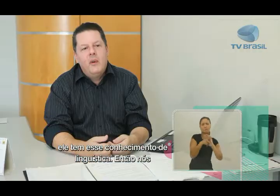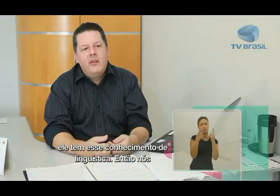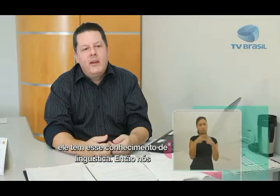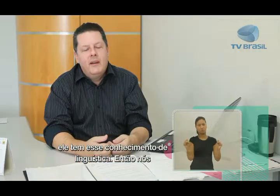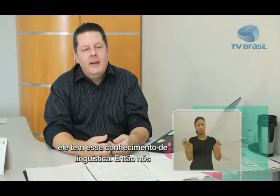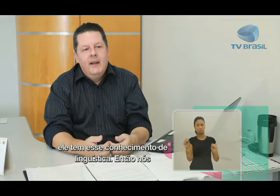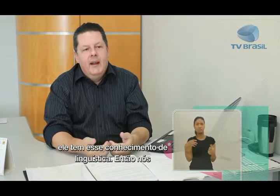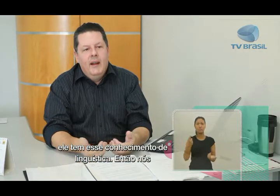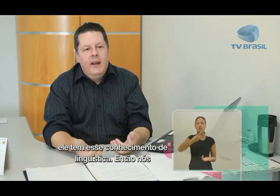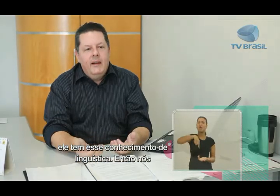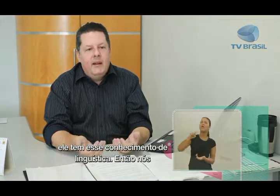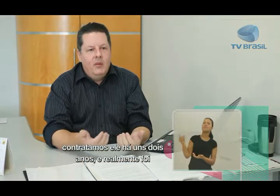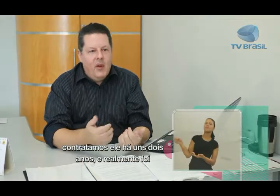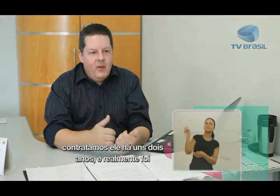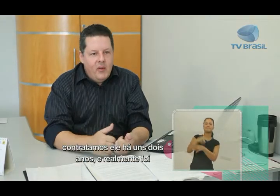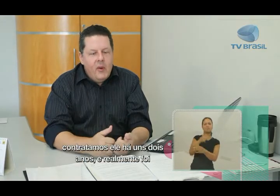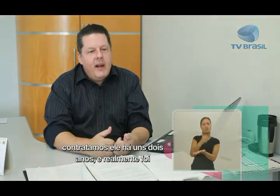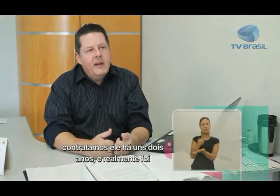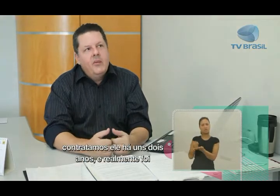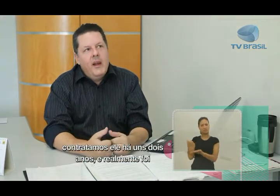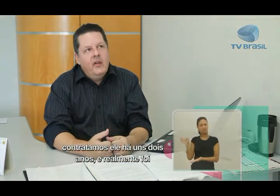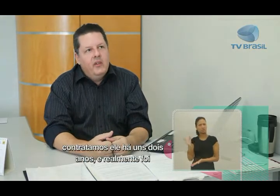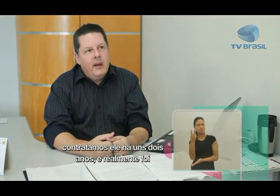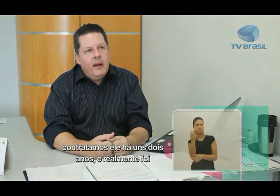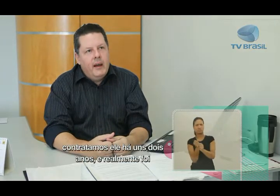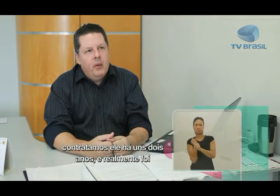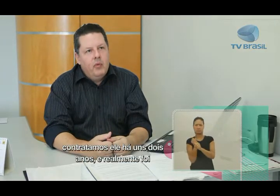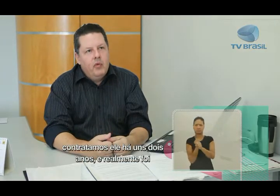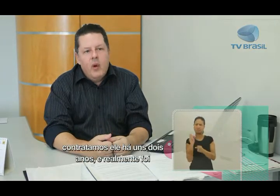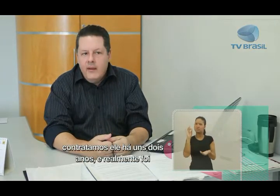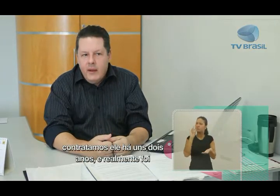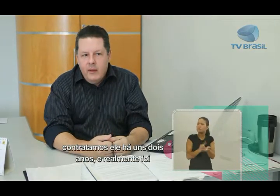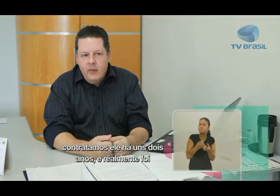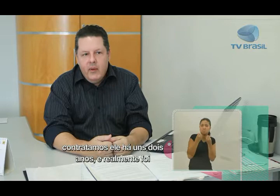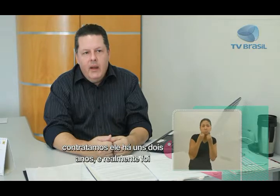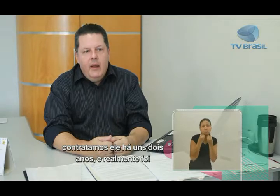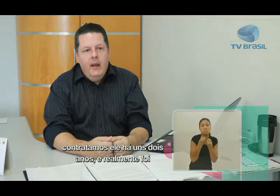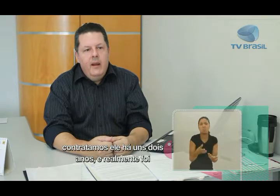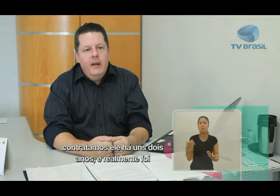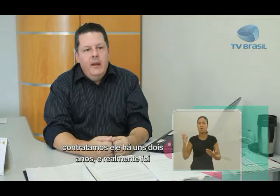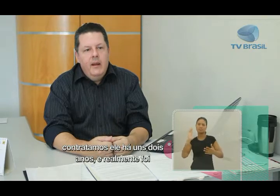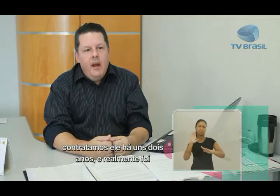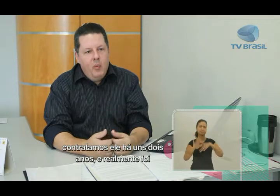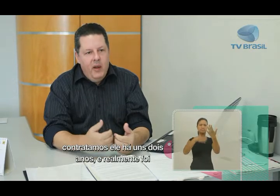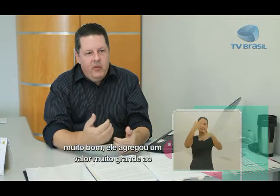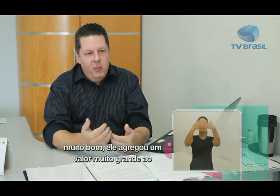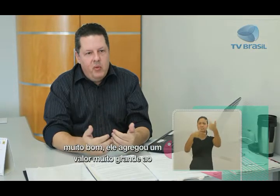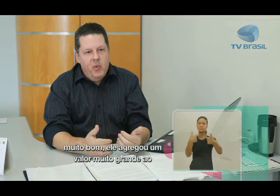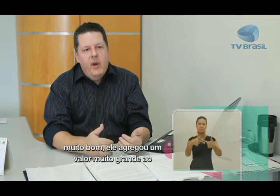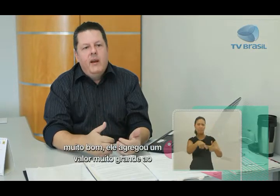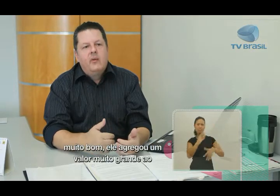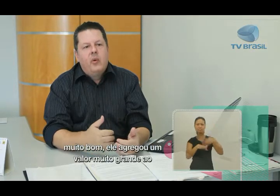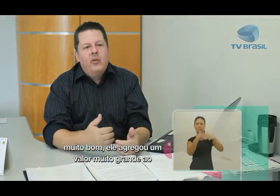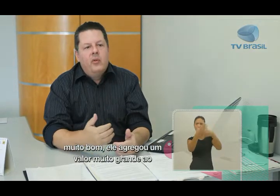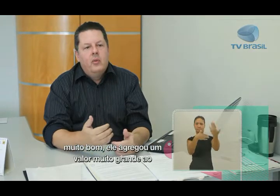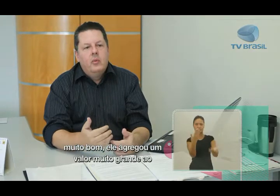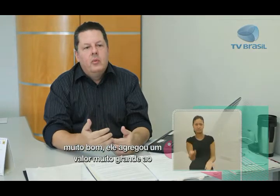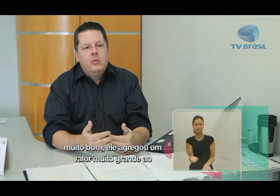linguística. Então, nós contratamos ele já há uns 2 anos e realmente foi muito bom. Ele trouxe,